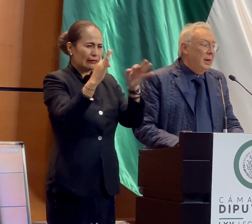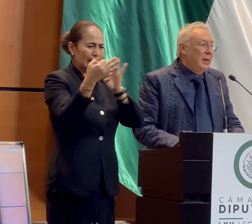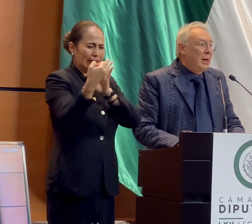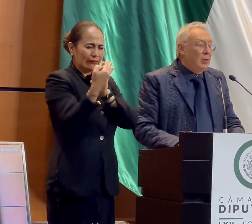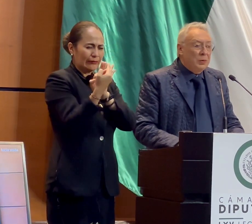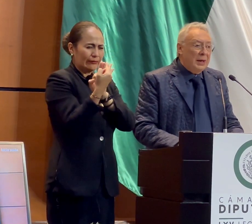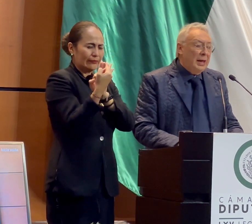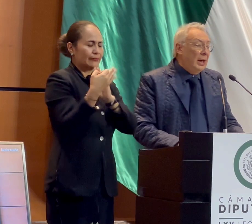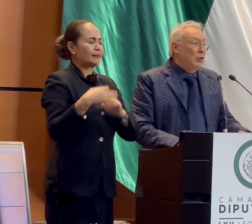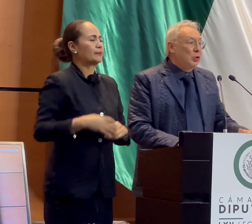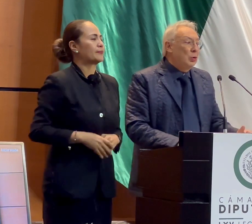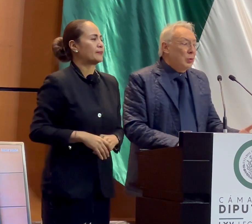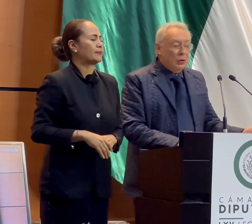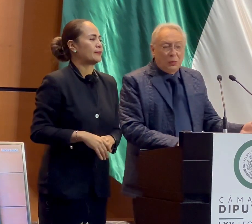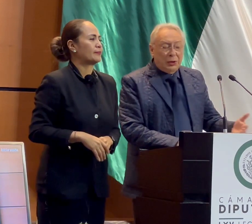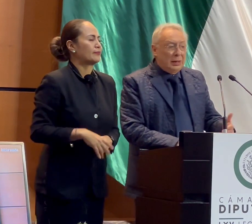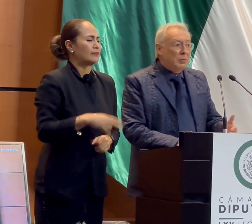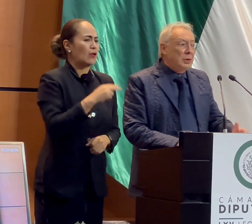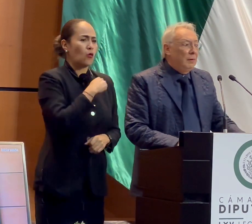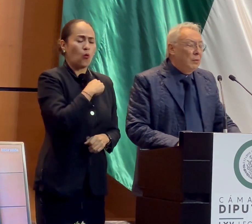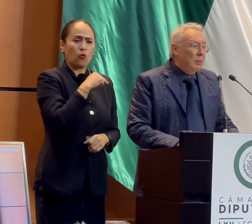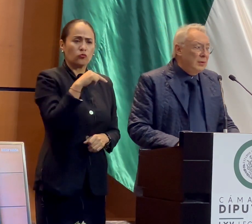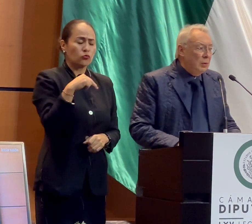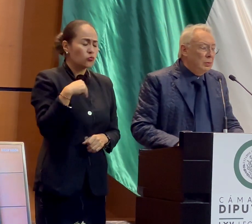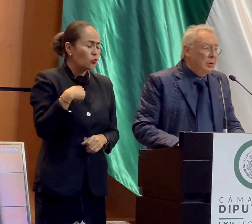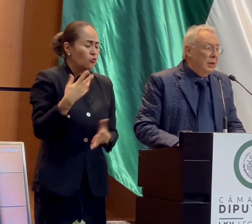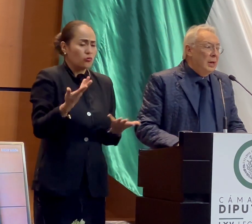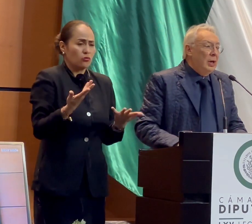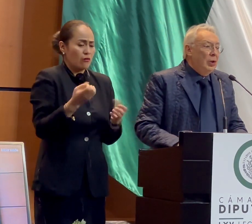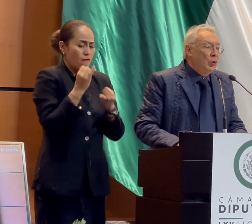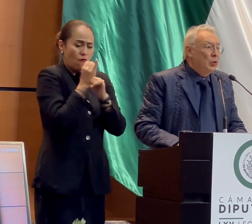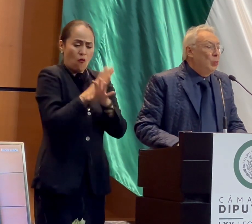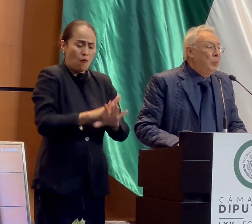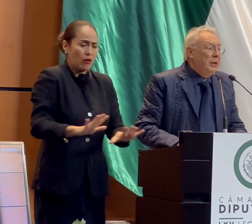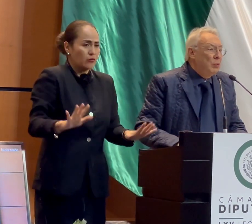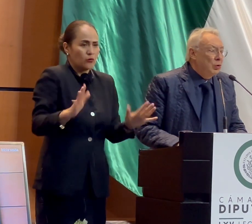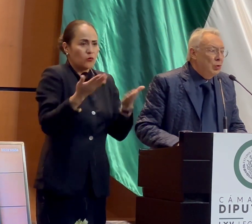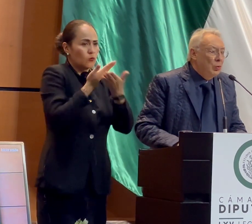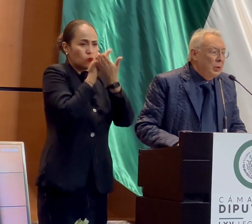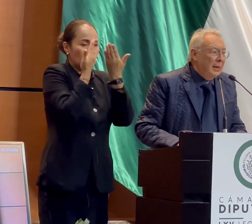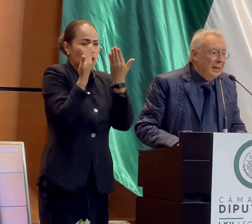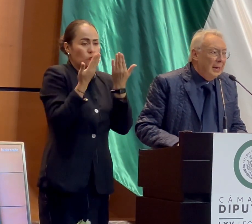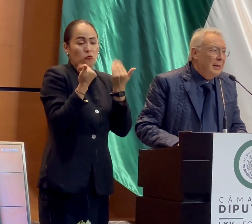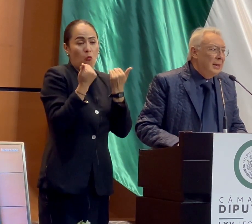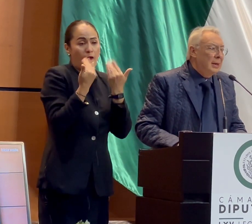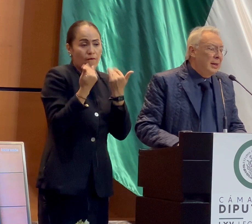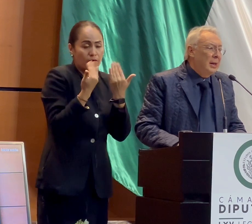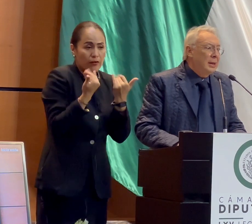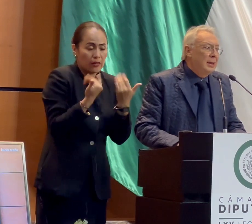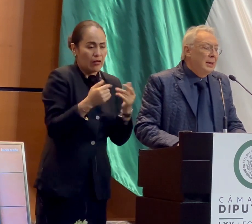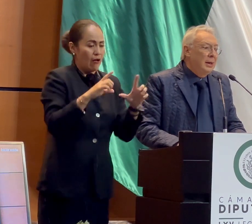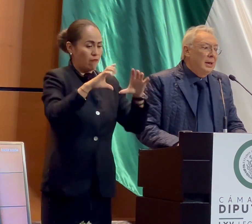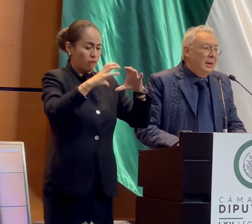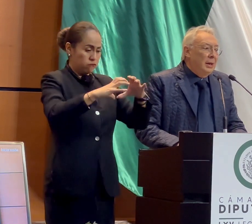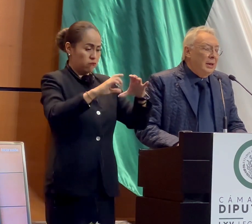cerca, cosa que nosotros no teníamos información, no vimos nunca nada en el